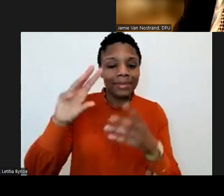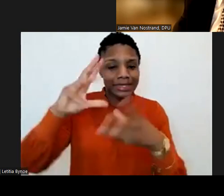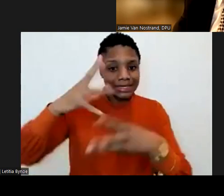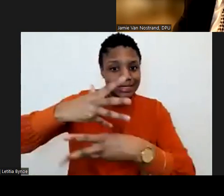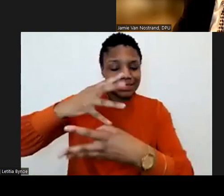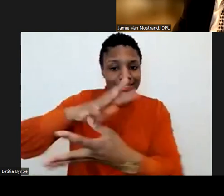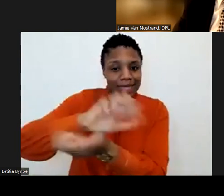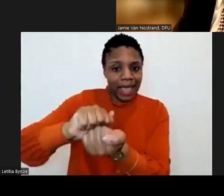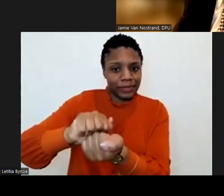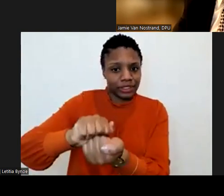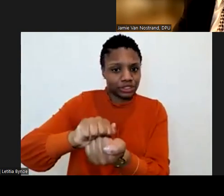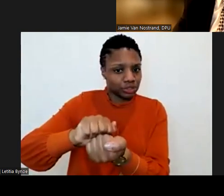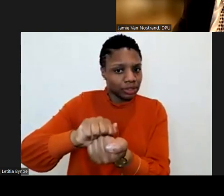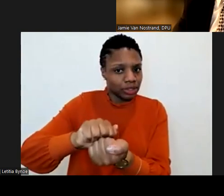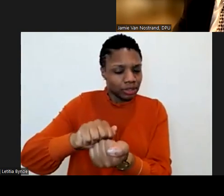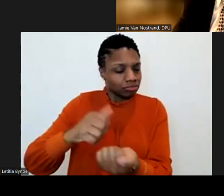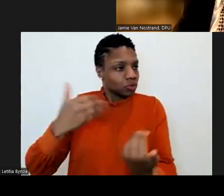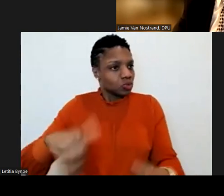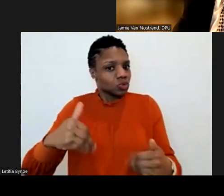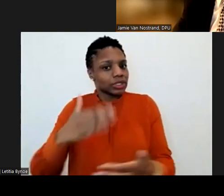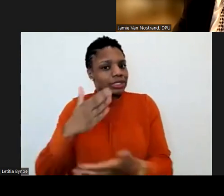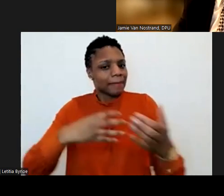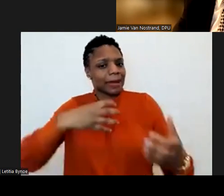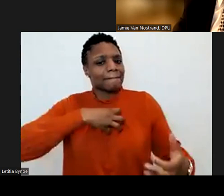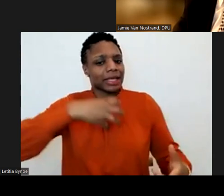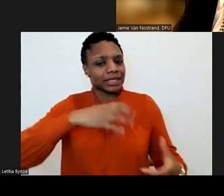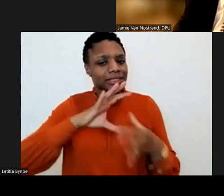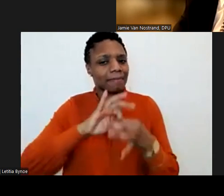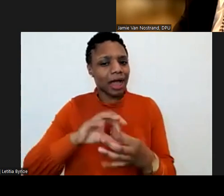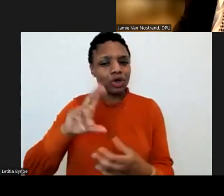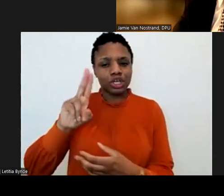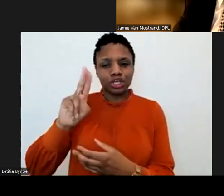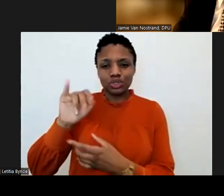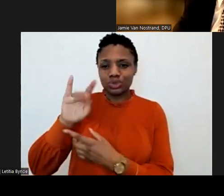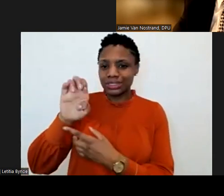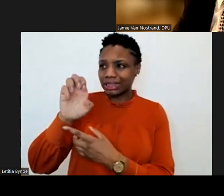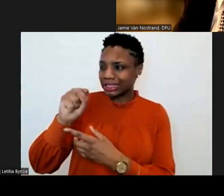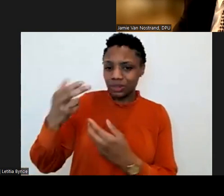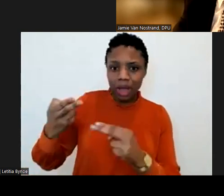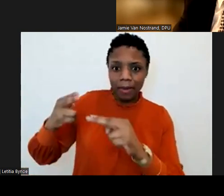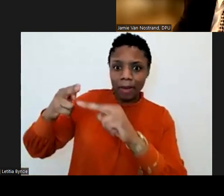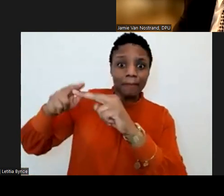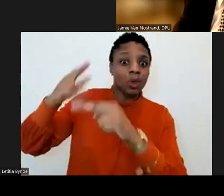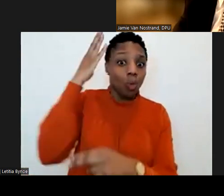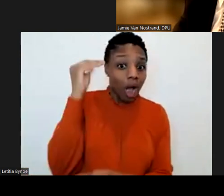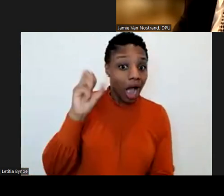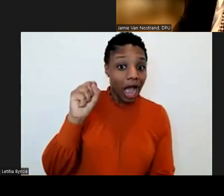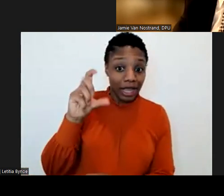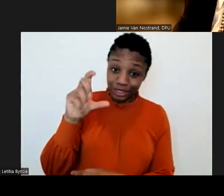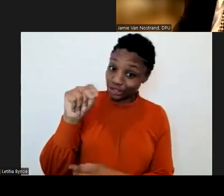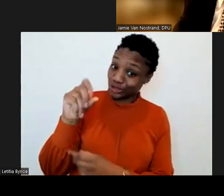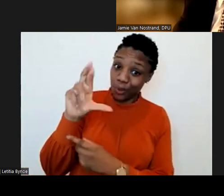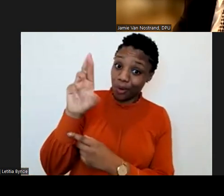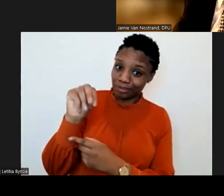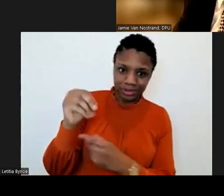daños de las tormentas en los eventos de daños de tormentas Los costos que los